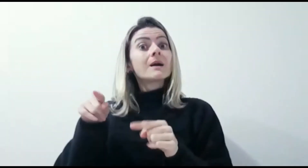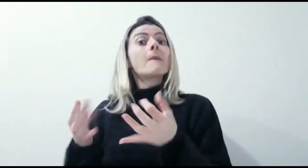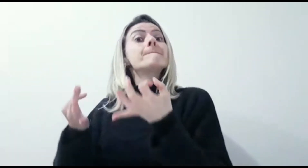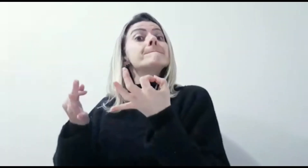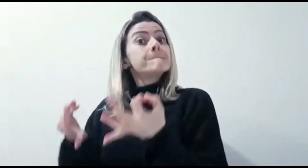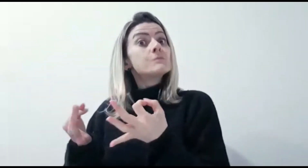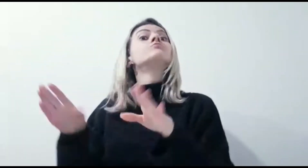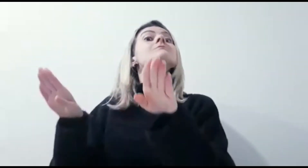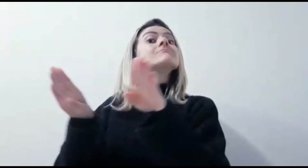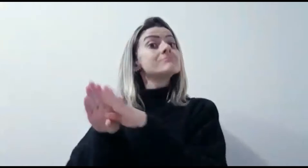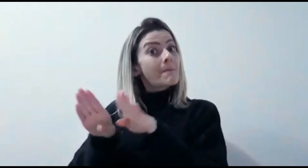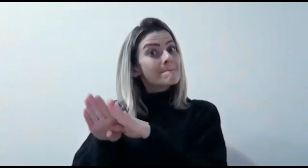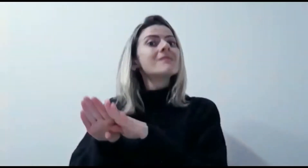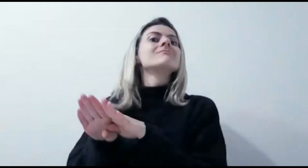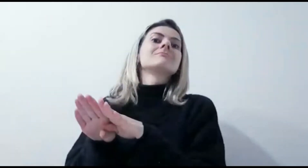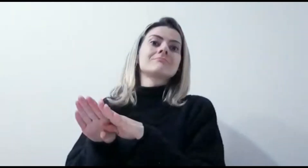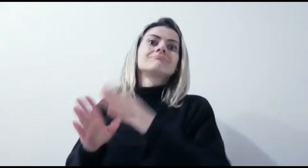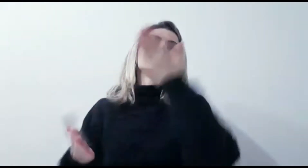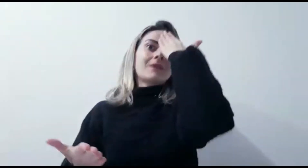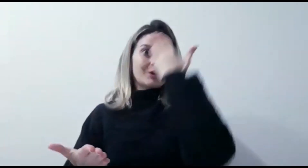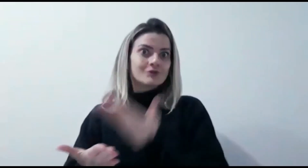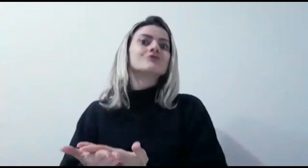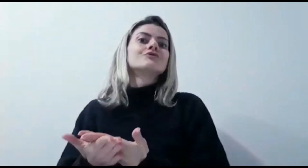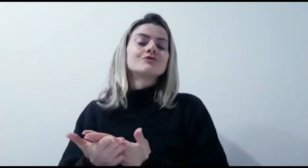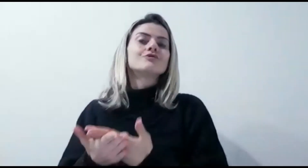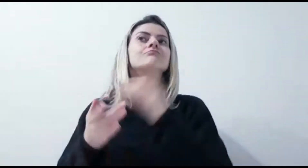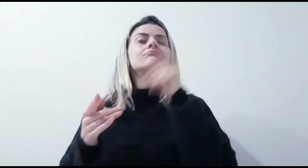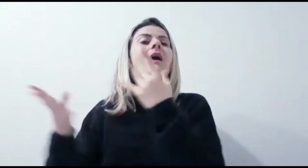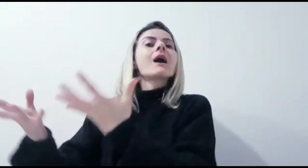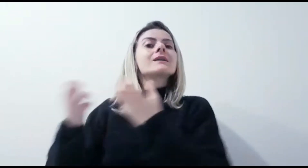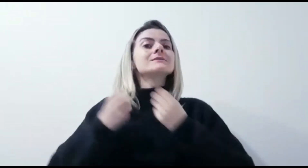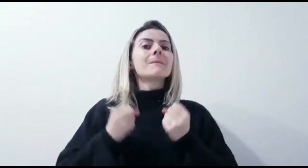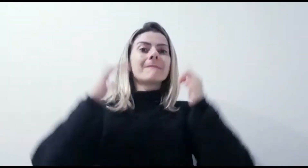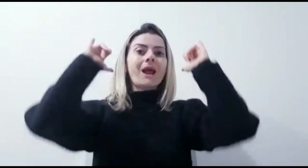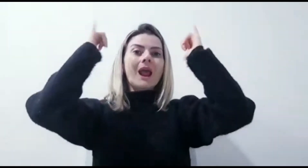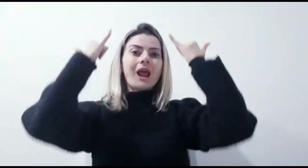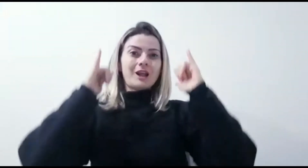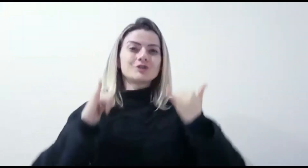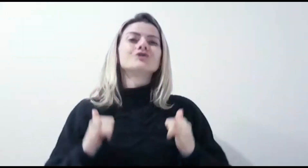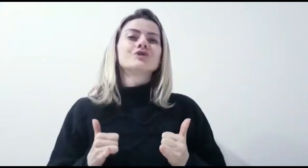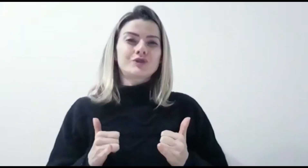do espiritualismo. Budismo também crê na existência da alma,